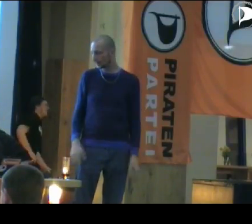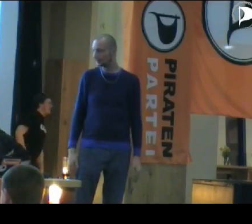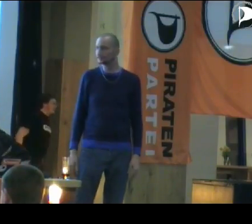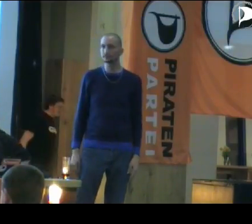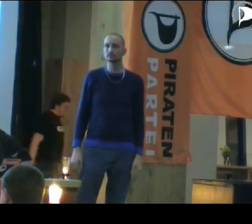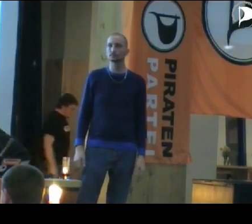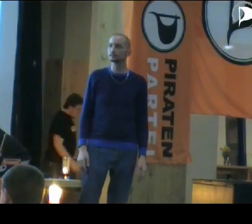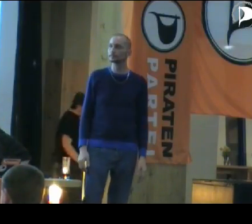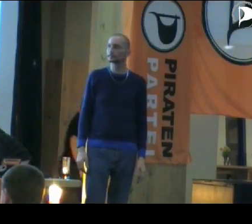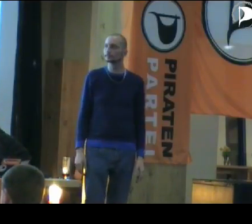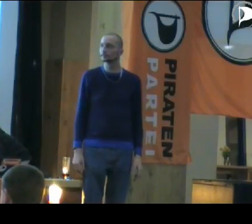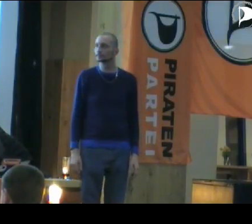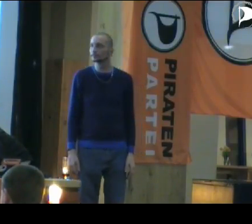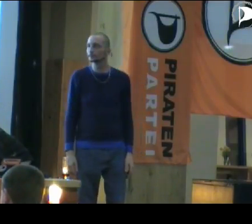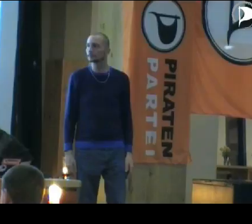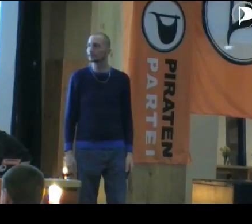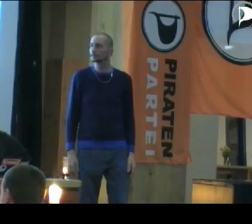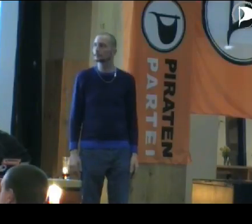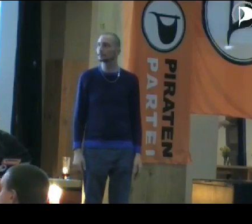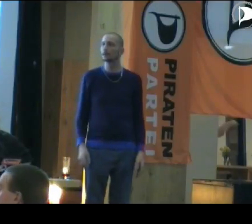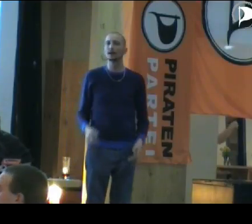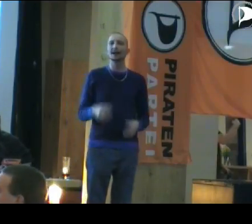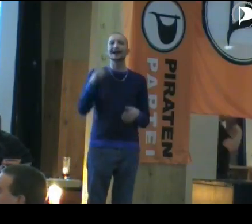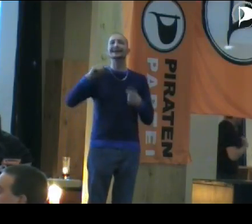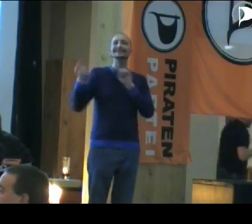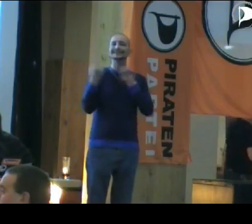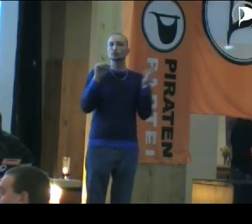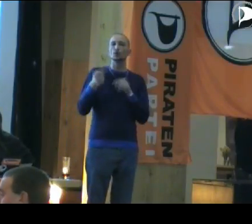wie weit nach hinten haben wir die diskussion über das budget